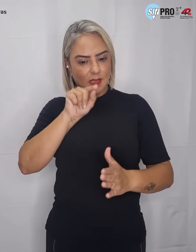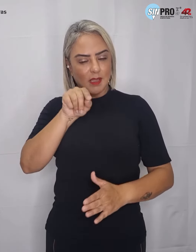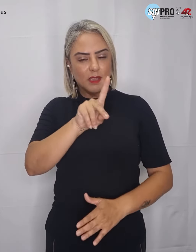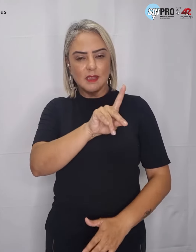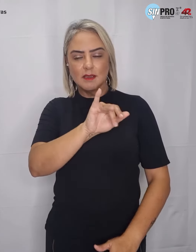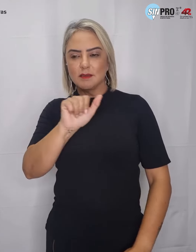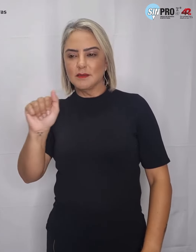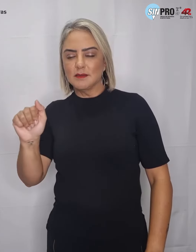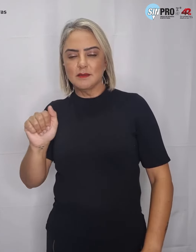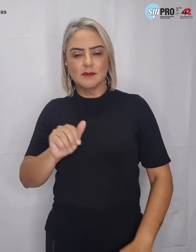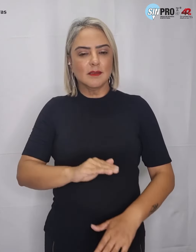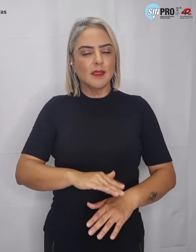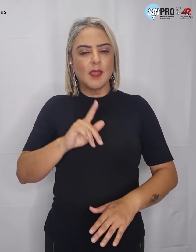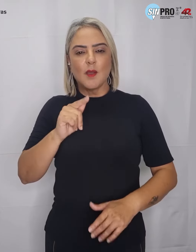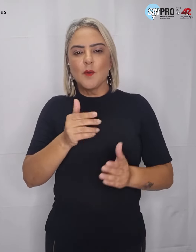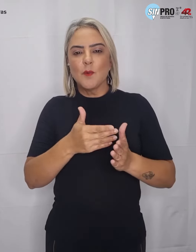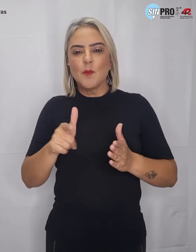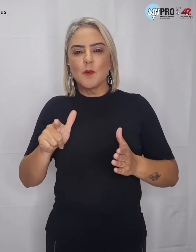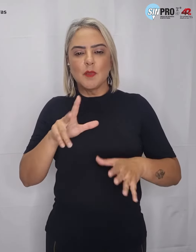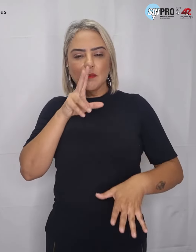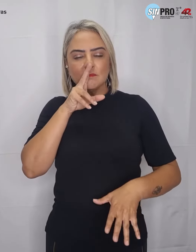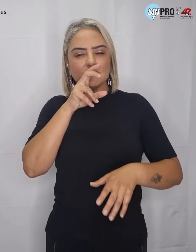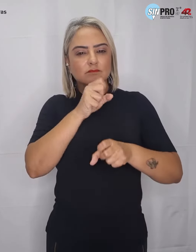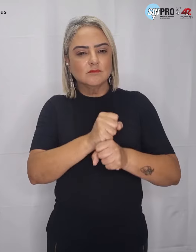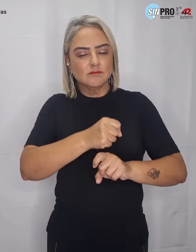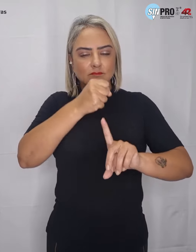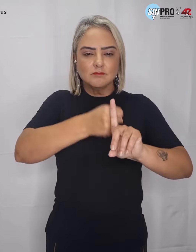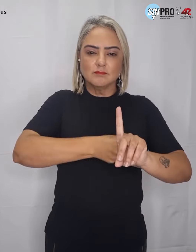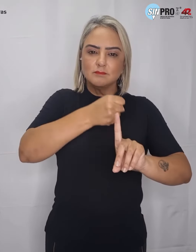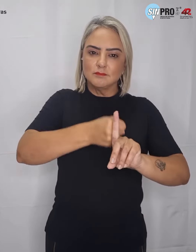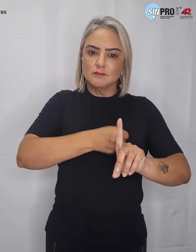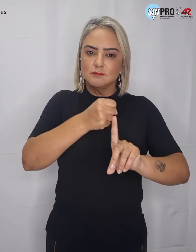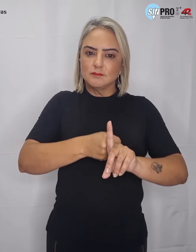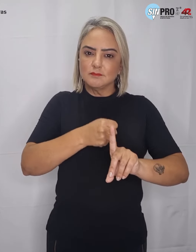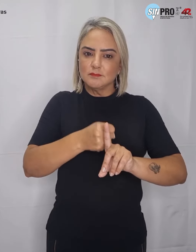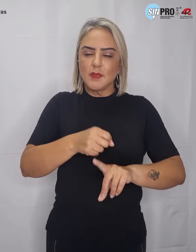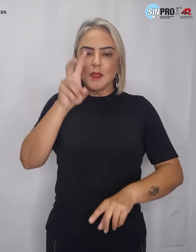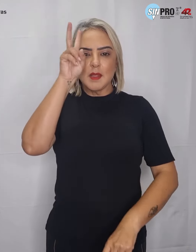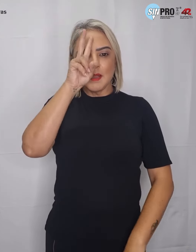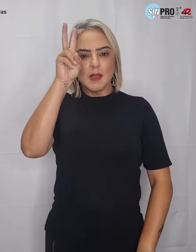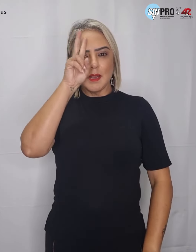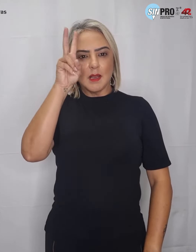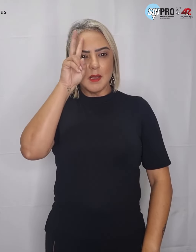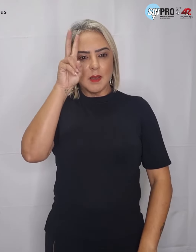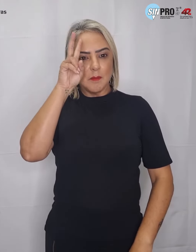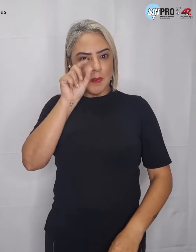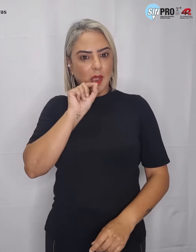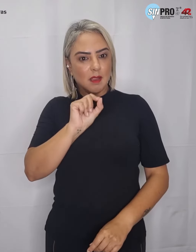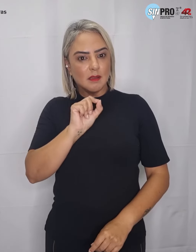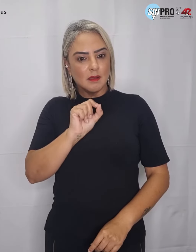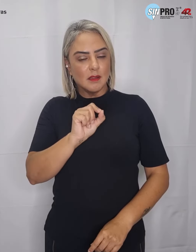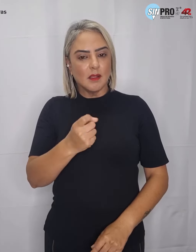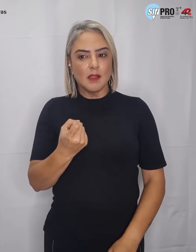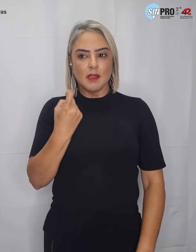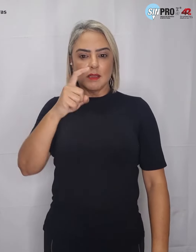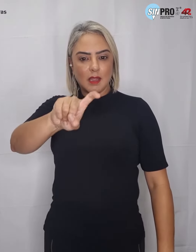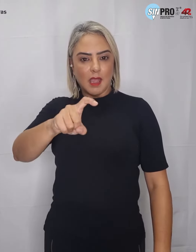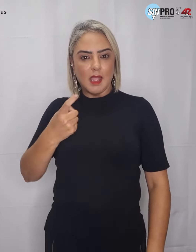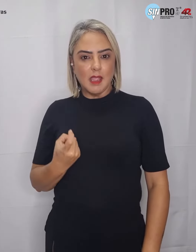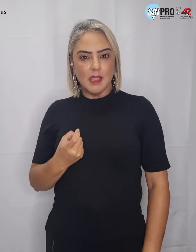esta data é mais um momento para fortalecer a luta e para relembrar uma máxima da ex-diretora In